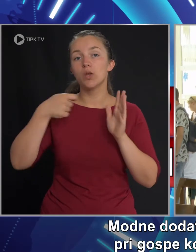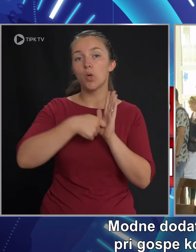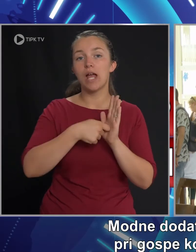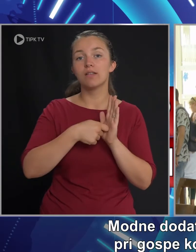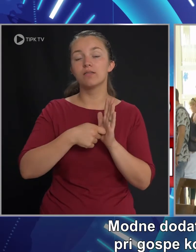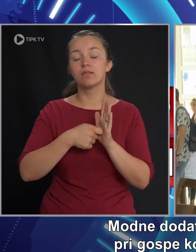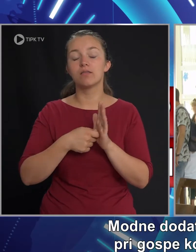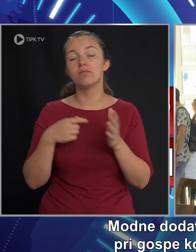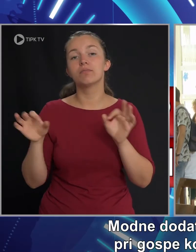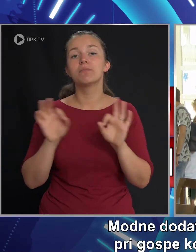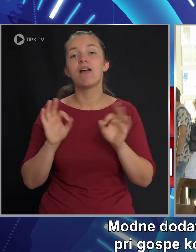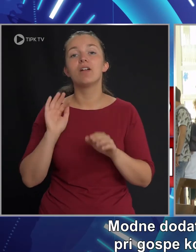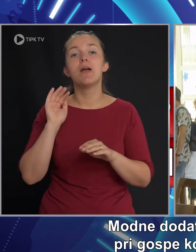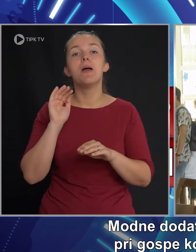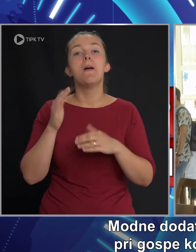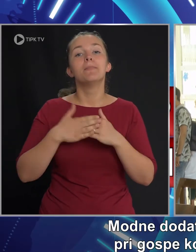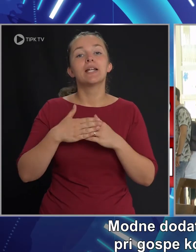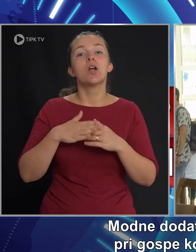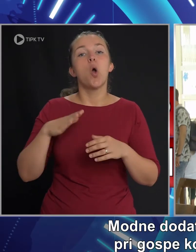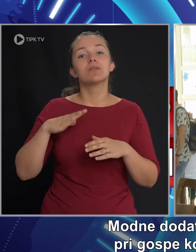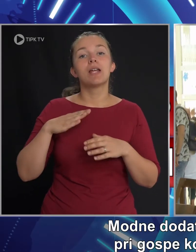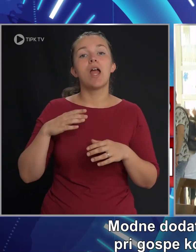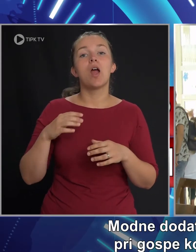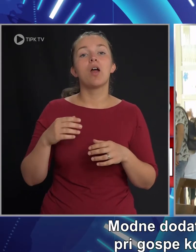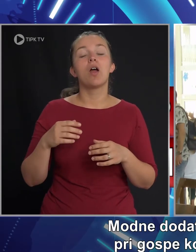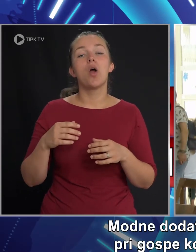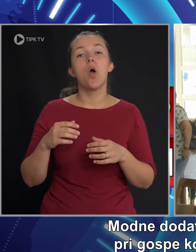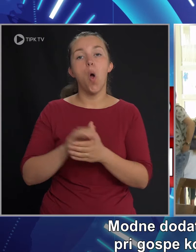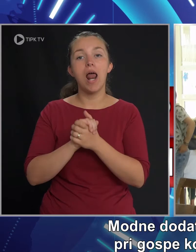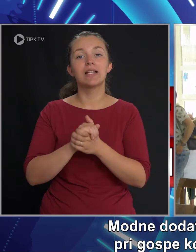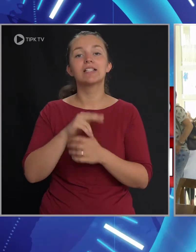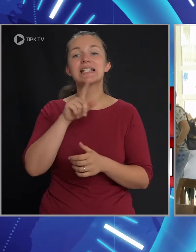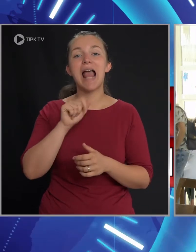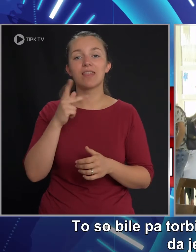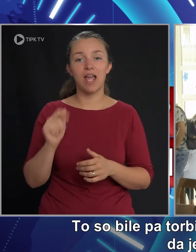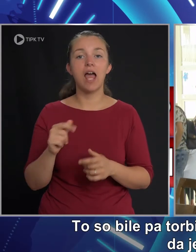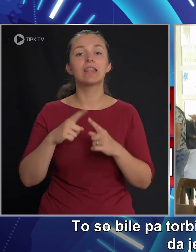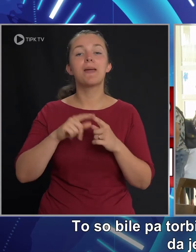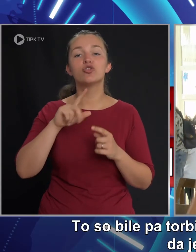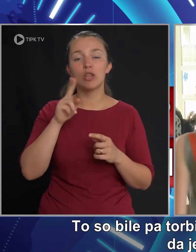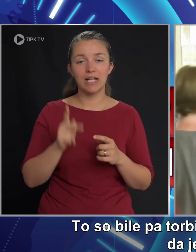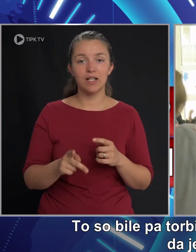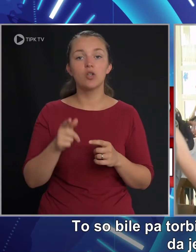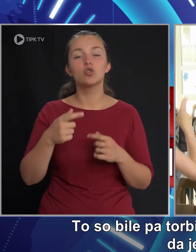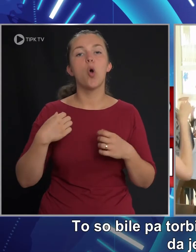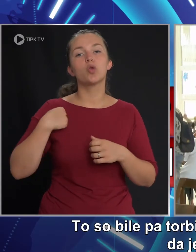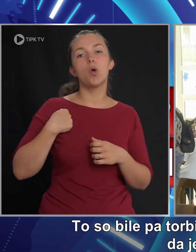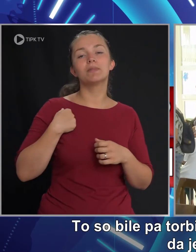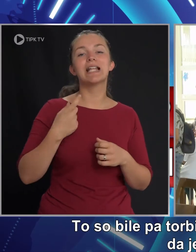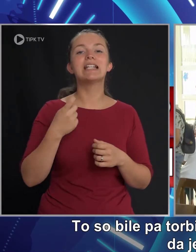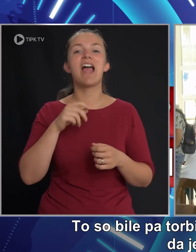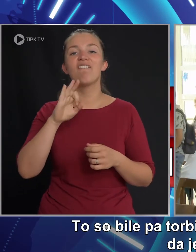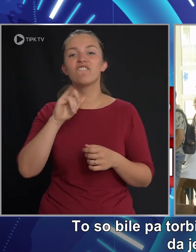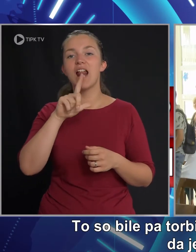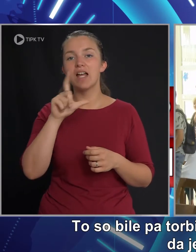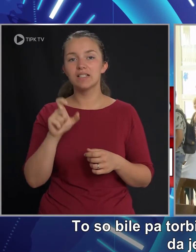Modne dodatke so pa pač pripravljali pri gospe kolegici Zlatke Trpežnik. To so bile pa torbice iz filca,